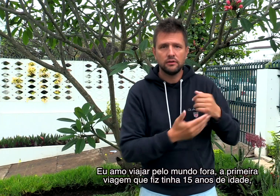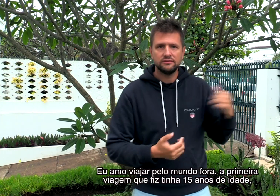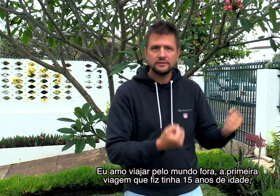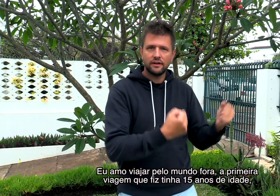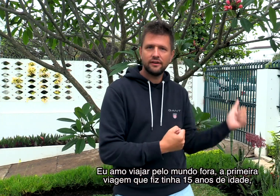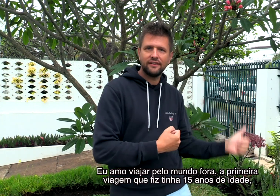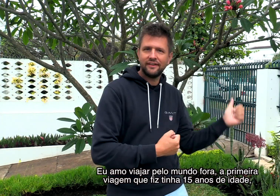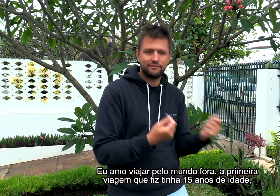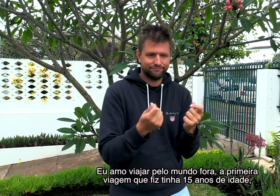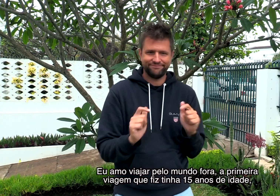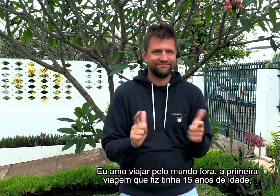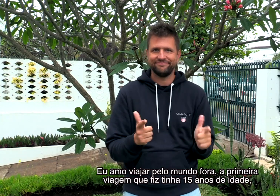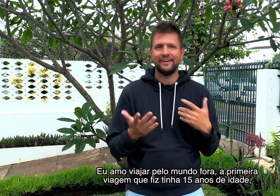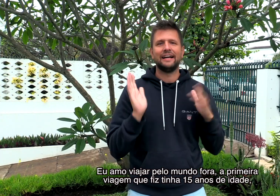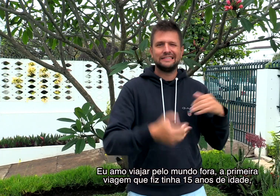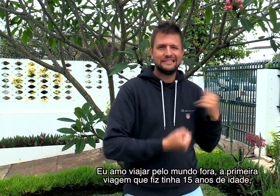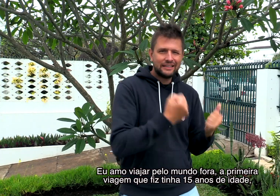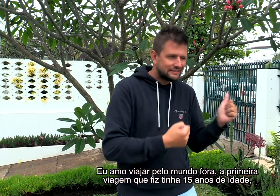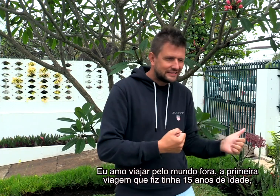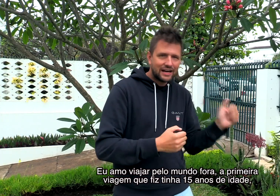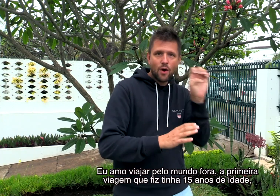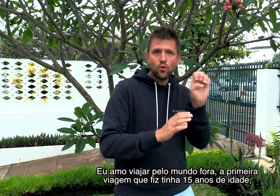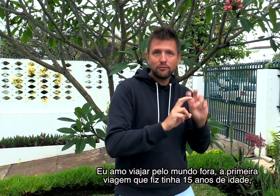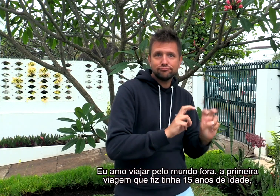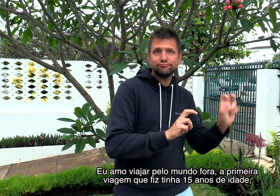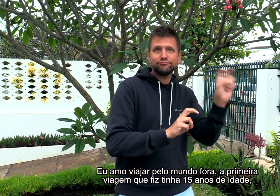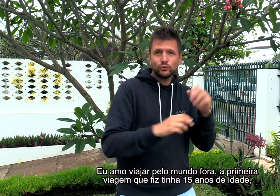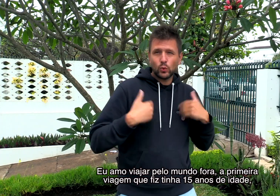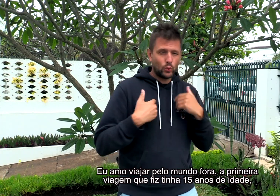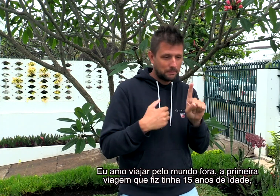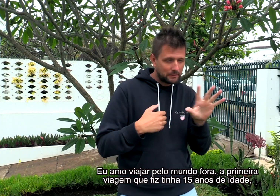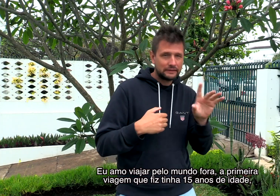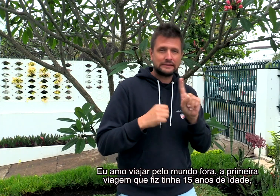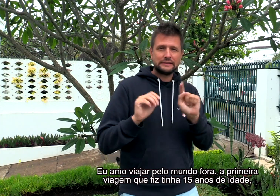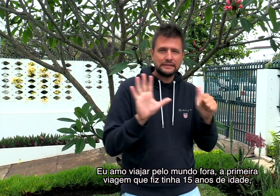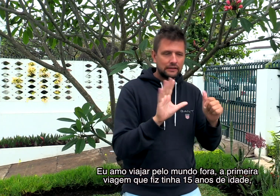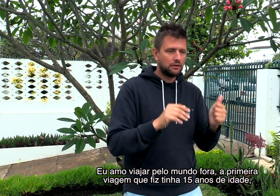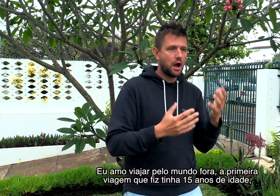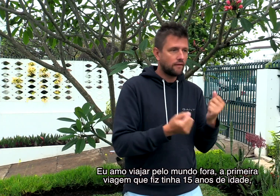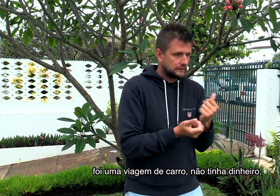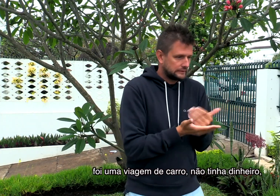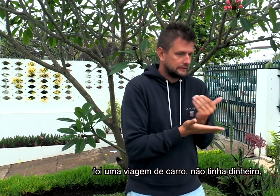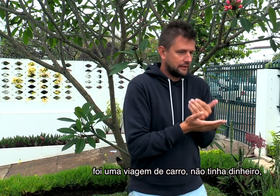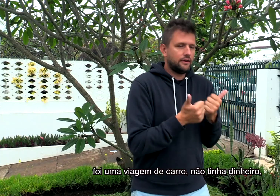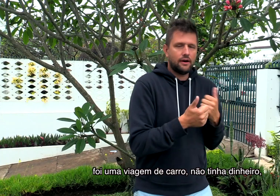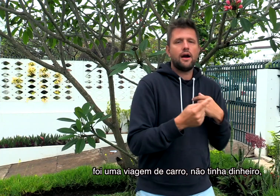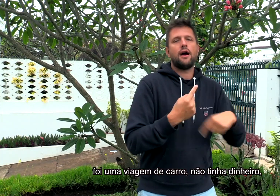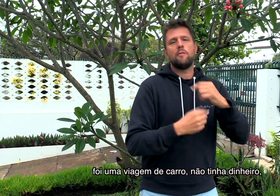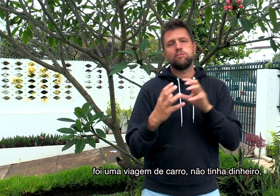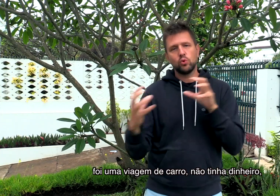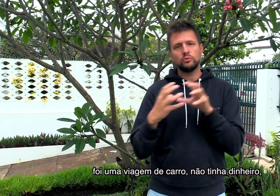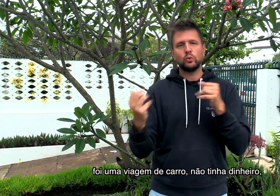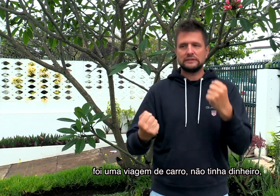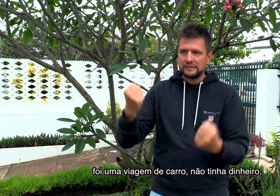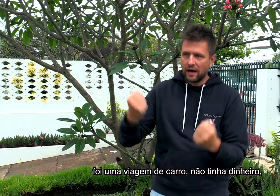Eu amo viajar pelo mundo fora. A primeira viagem que fiz tinha 15 anos de idade. Foi uma viagem